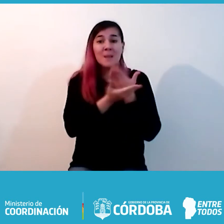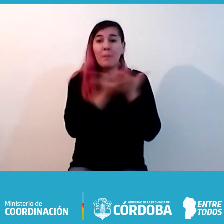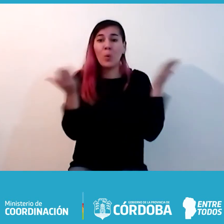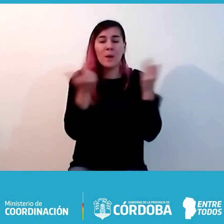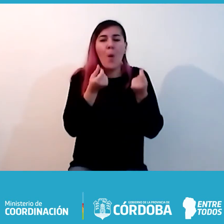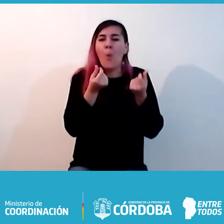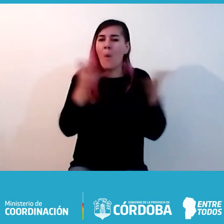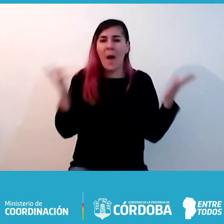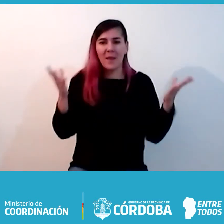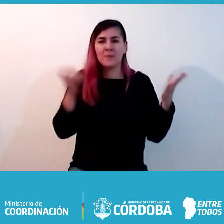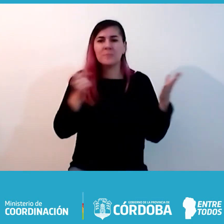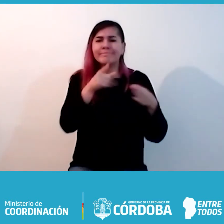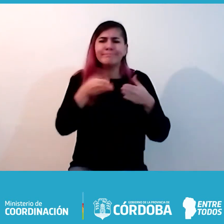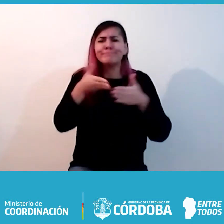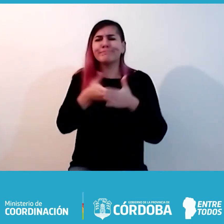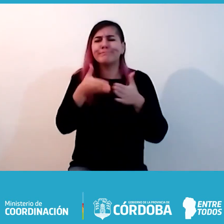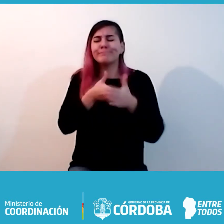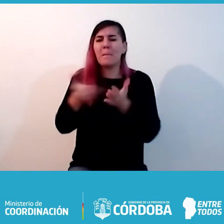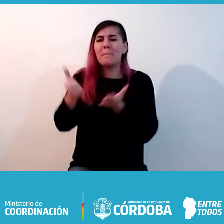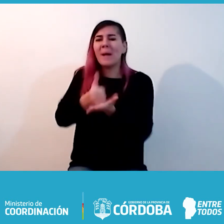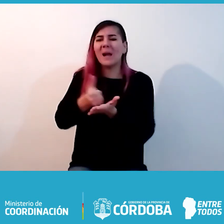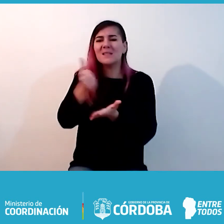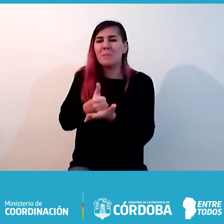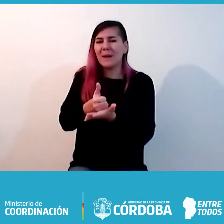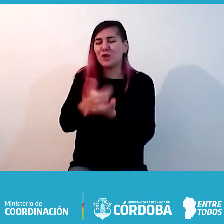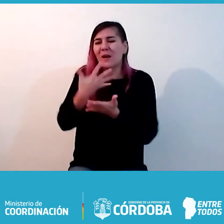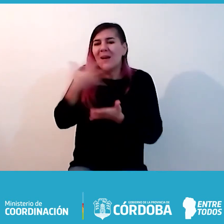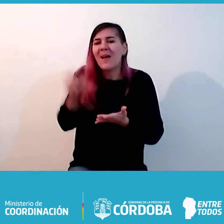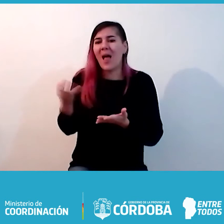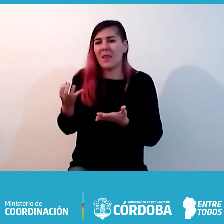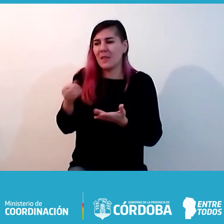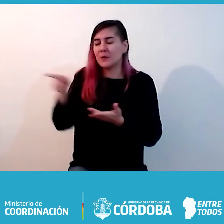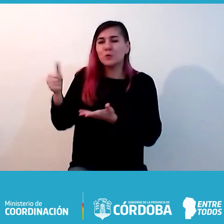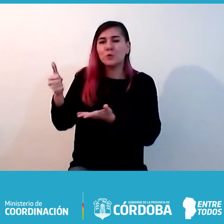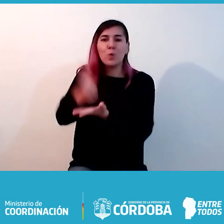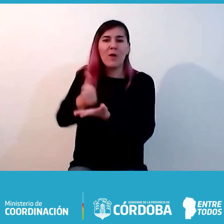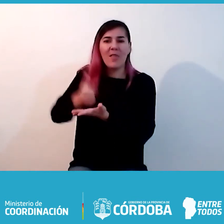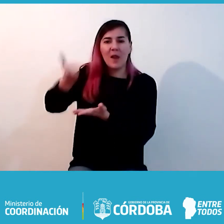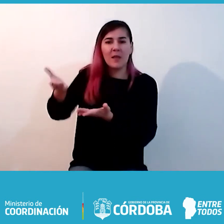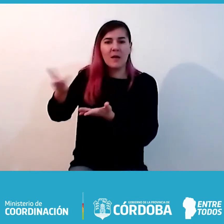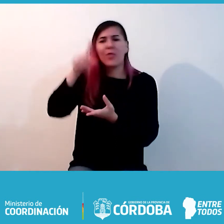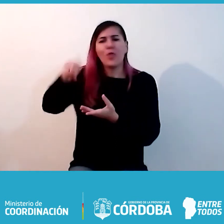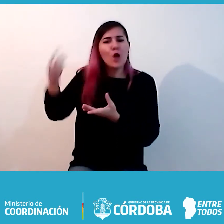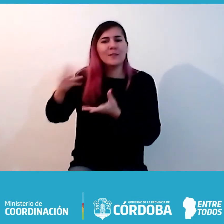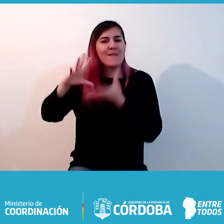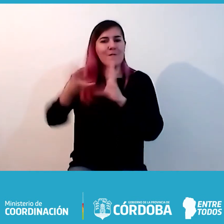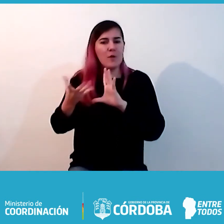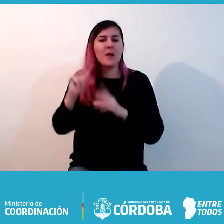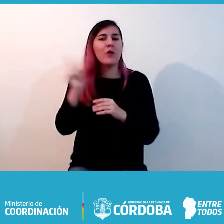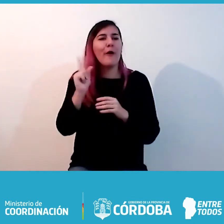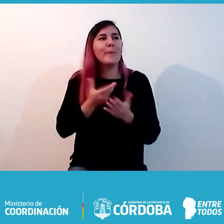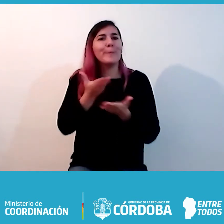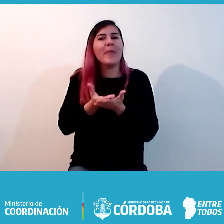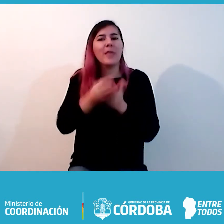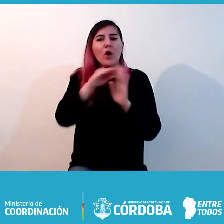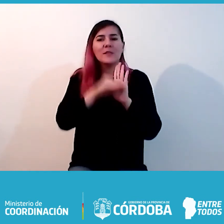de las autoridades a la participación real de la ciudadanía. Entiende que se debió haber hecho de otra forma. No debieron exigirse condiciones